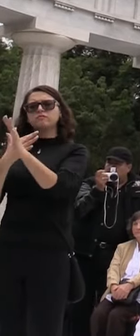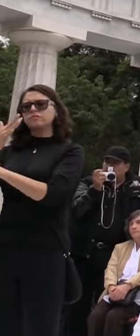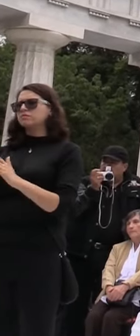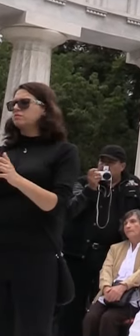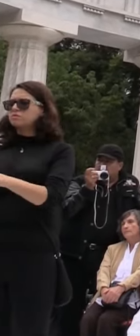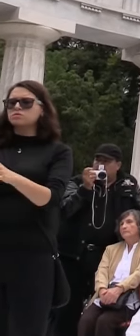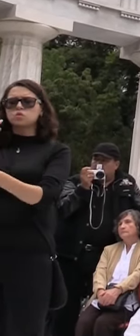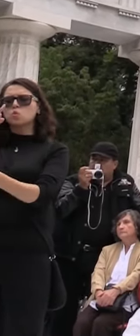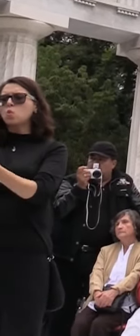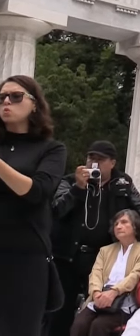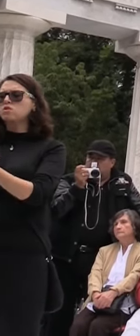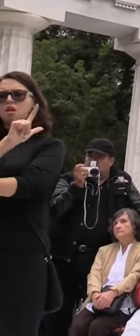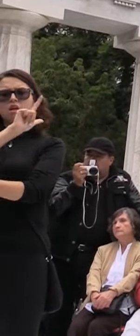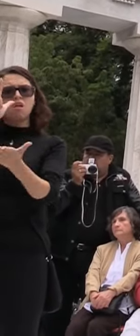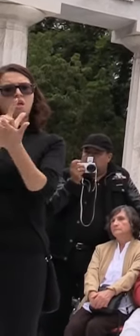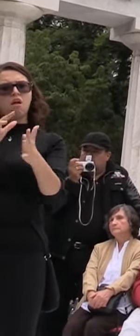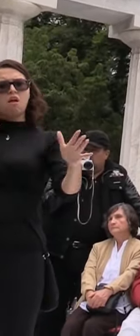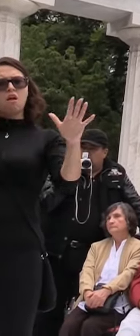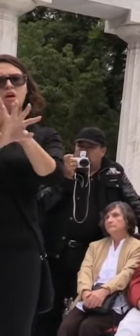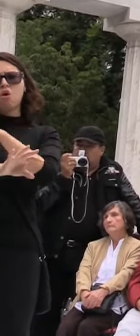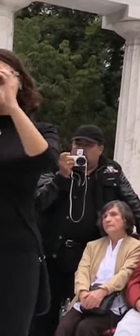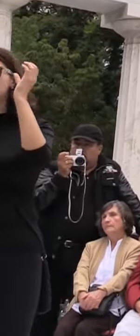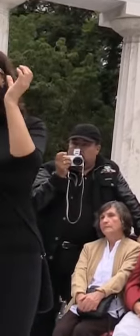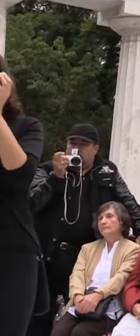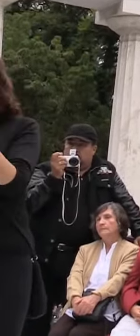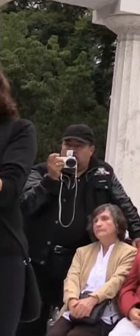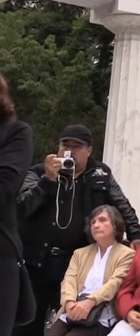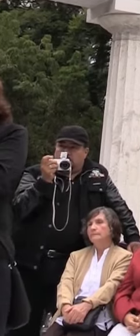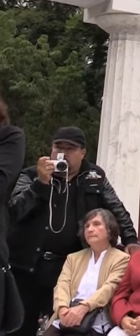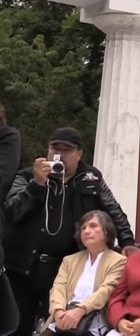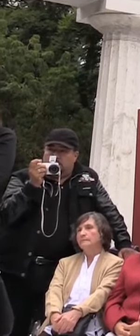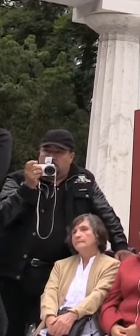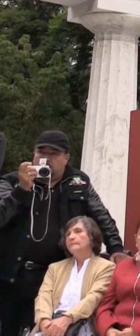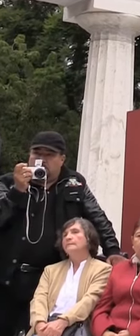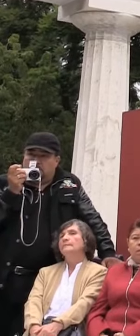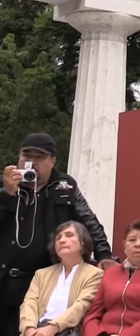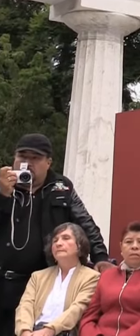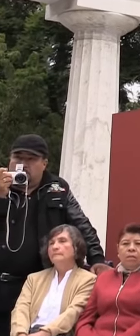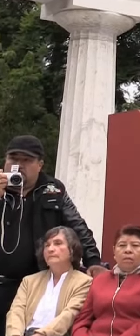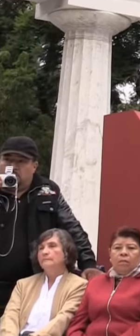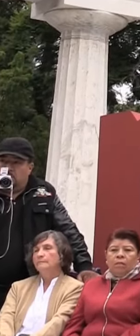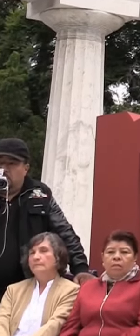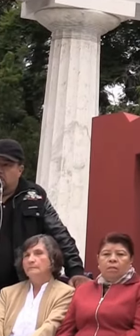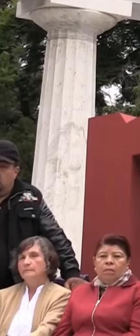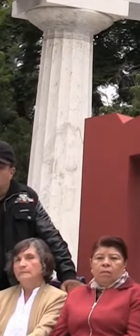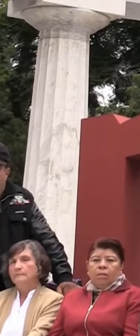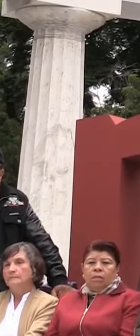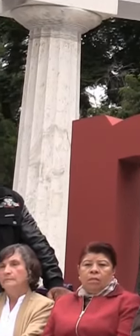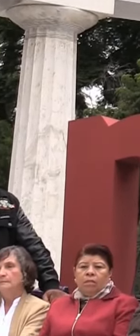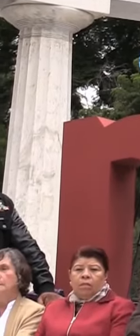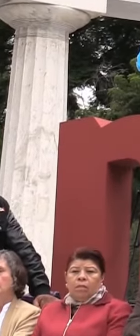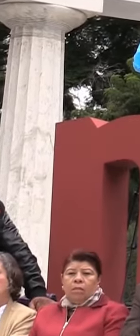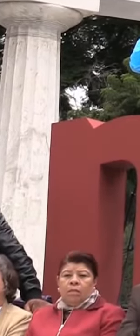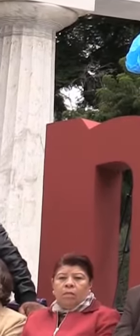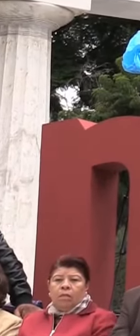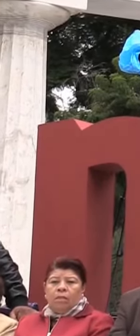actual ley y creamos un nuevo marco jurídico, poniendo en el centro el interés